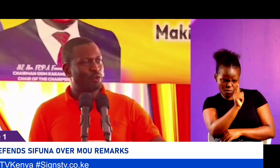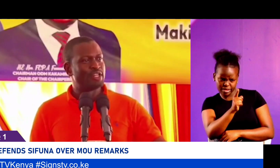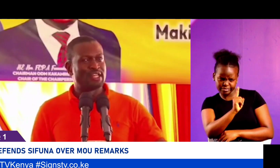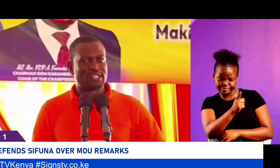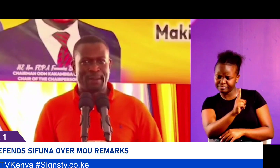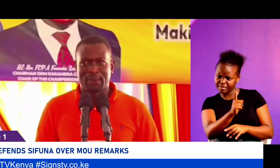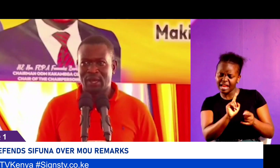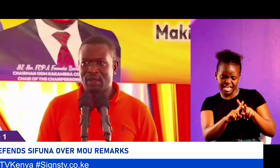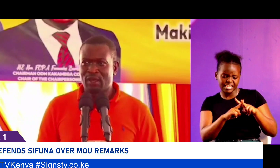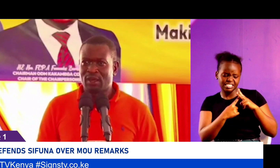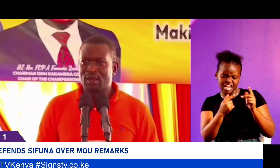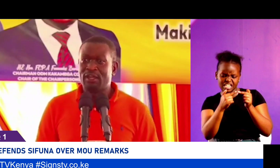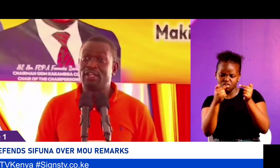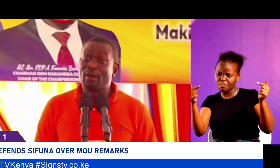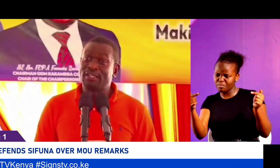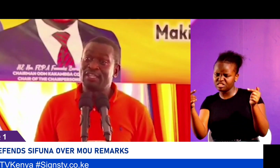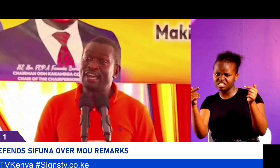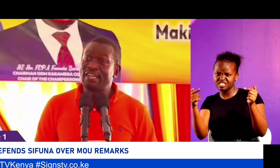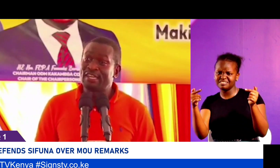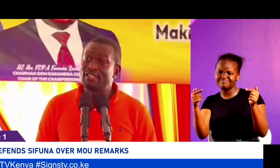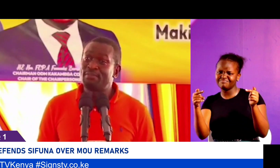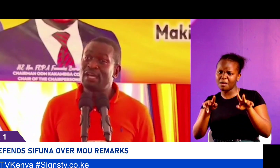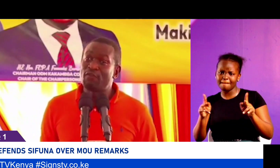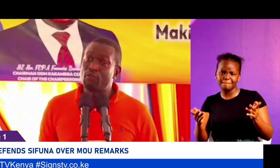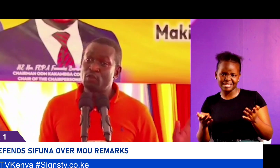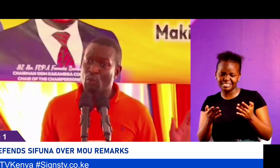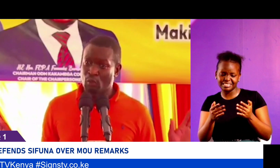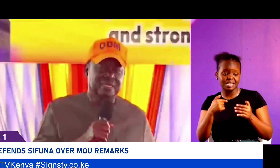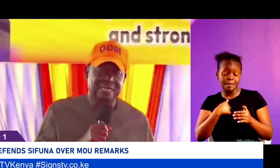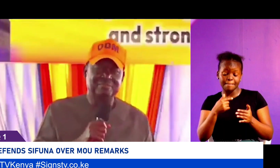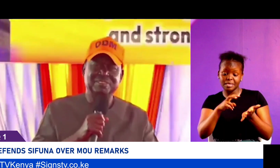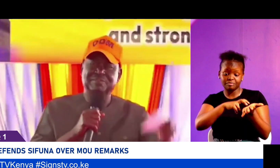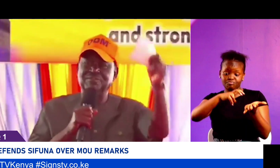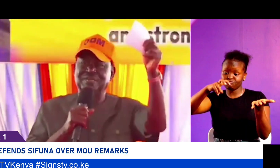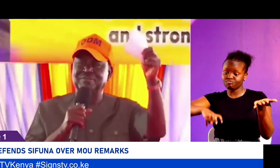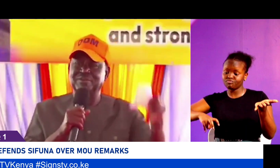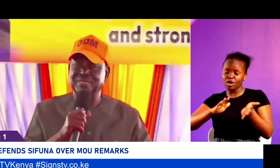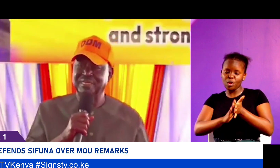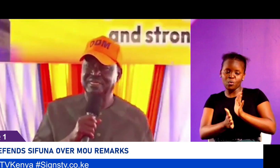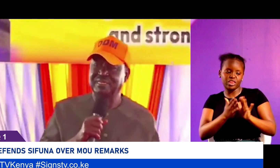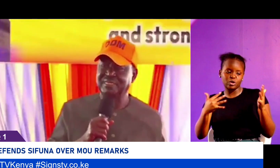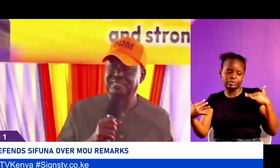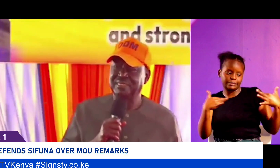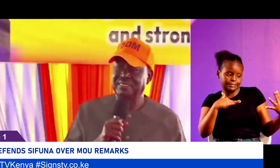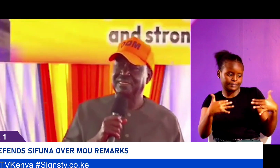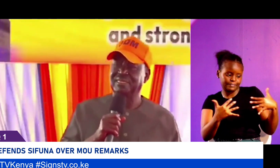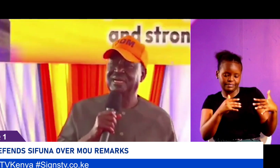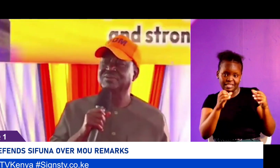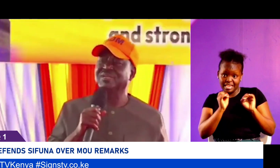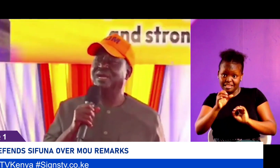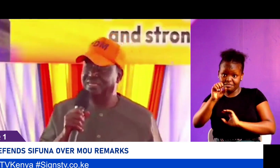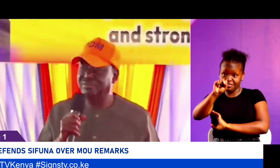tofauti na chama, nitawaachilia hii kiti bila fujo. Kama Sifuna ameongea, ako na haki ya